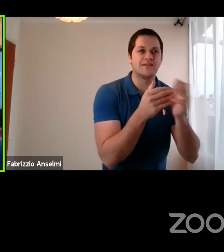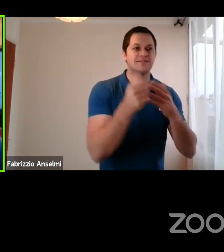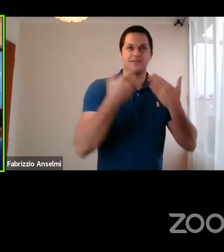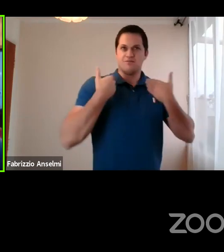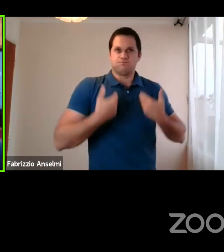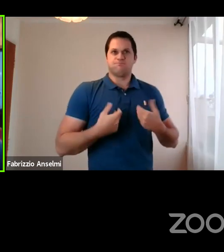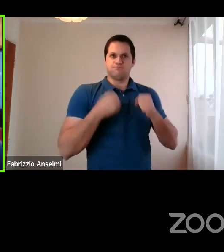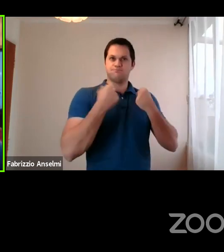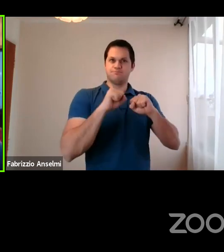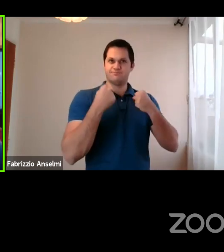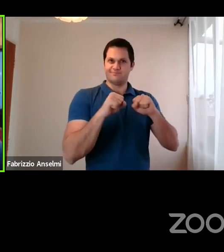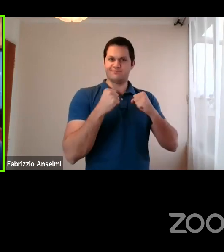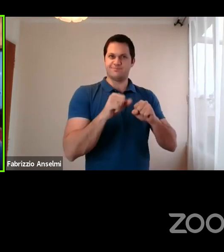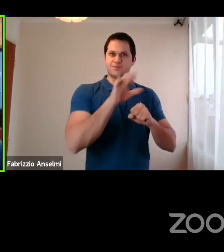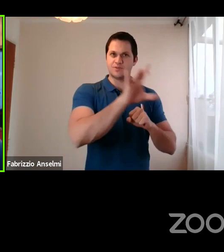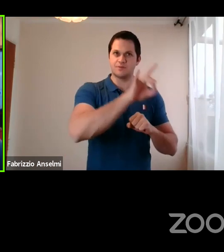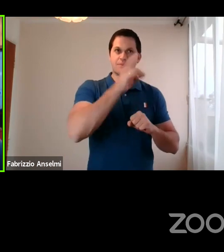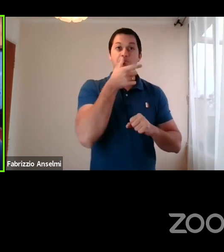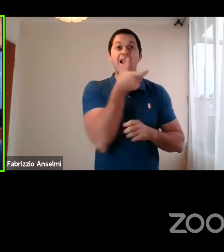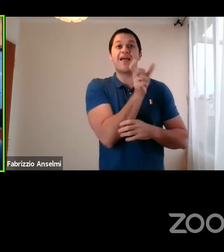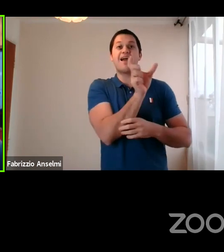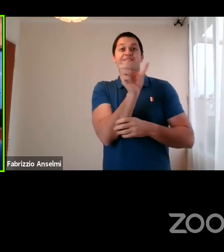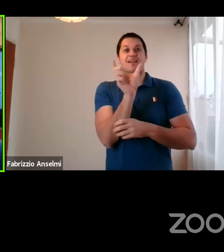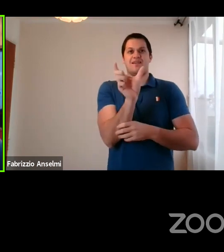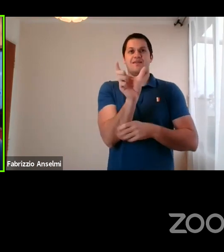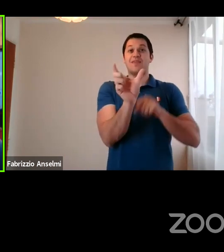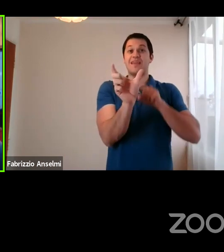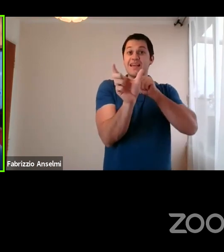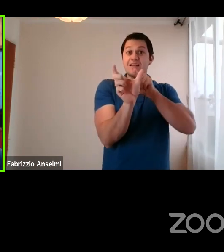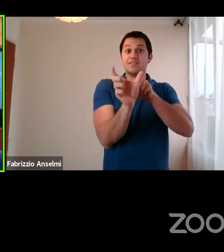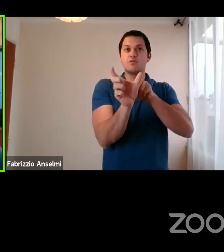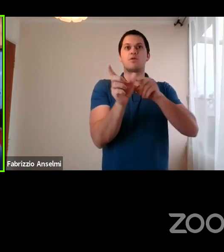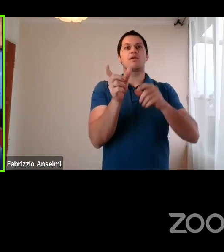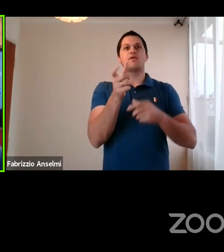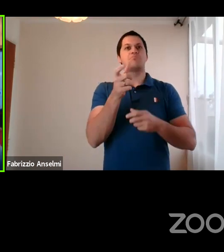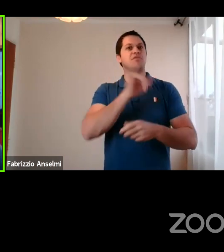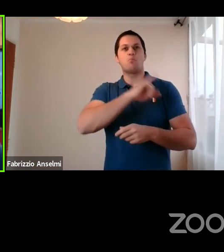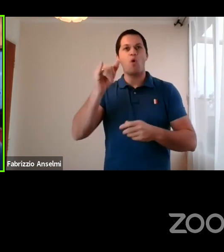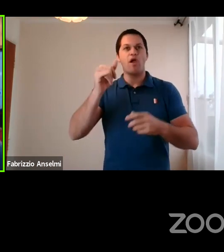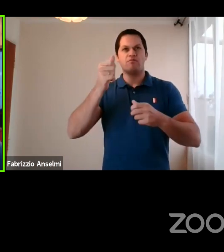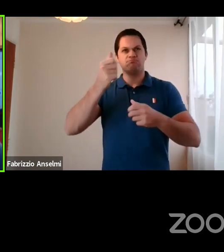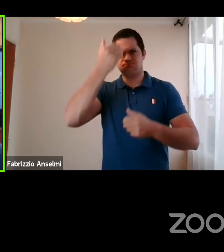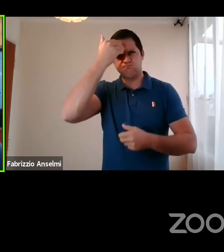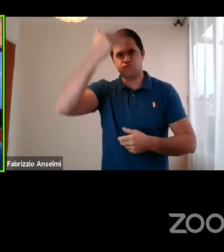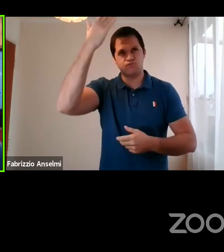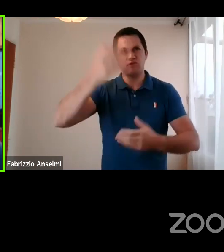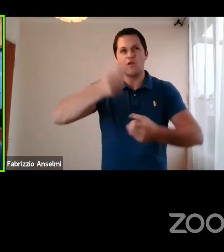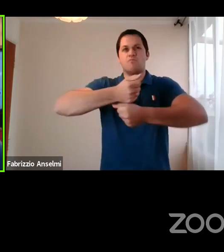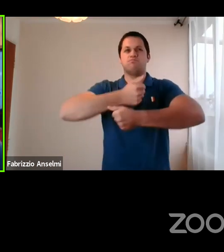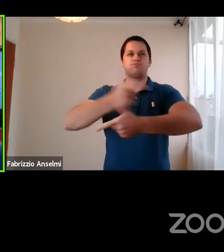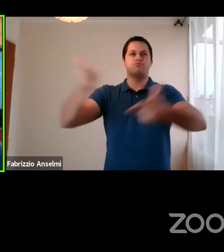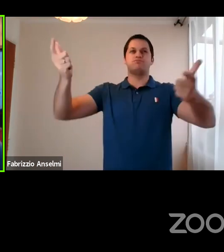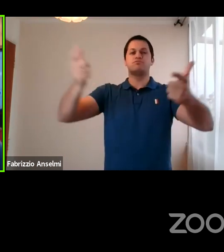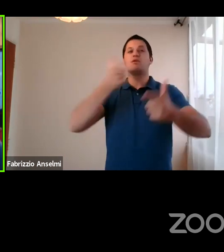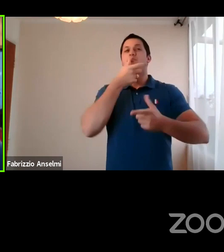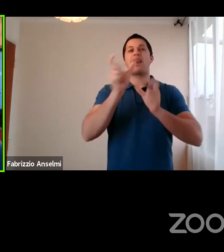Este nombre, fisioterapia, se popularizó, tuvo una buena llegada, y ya pronto, en 1905, hubo